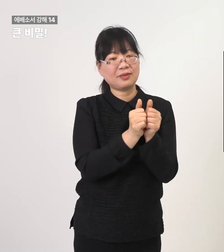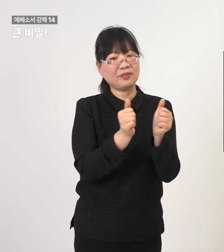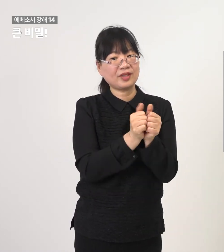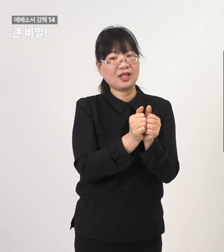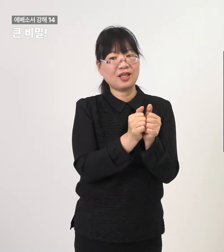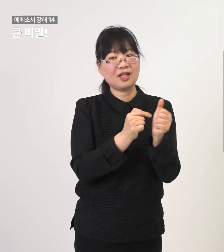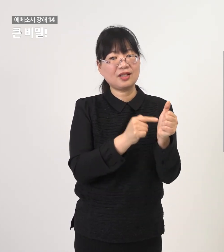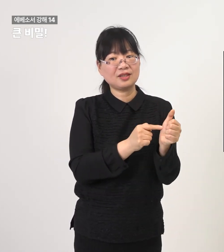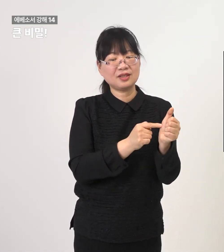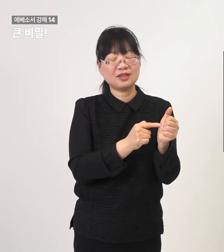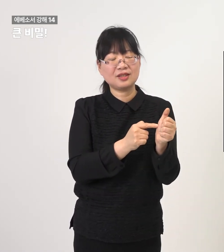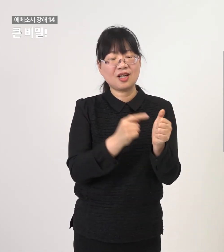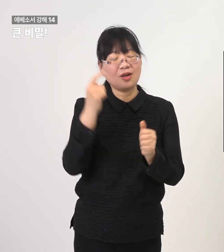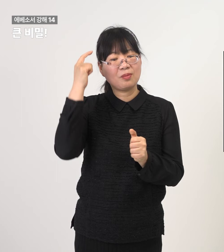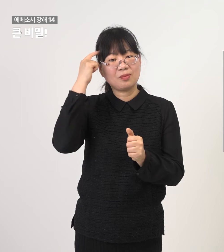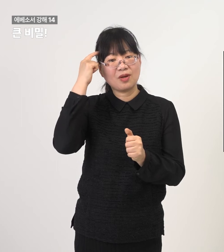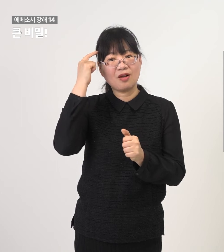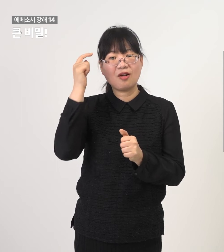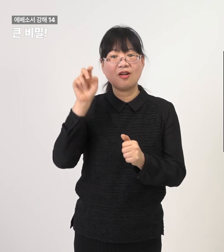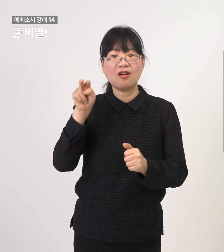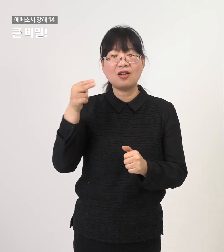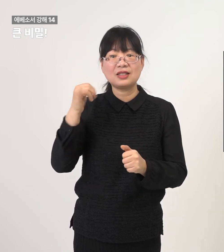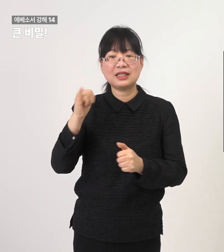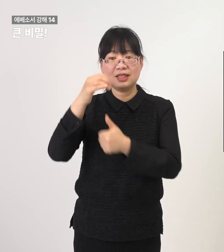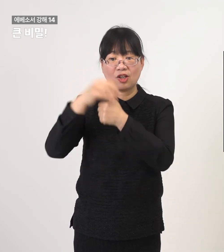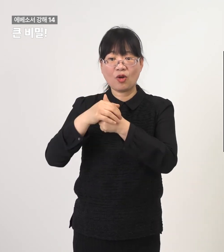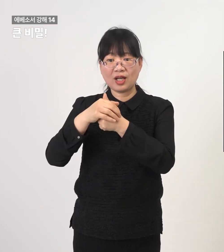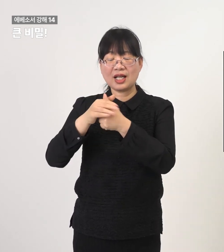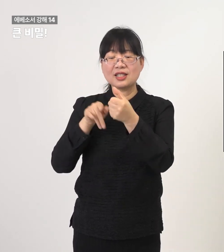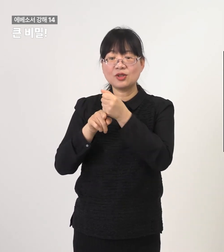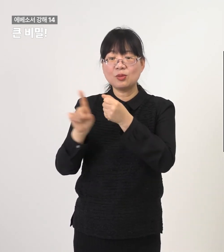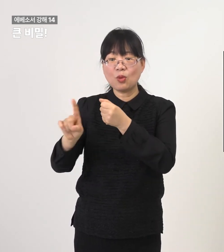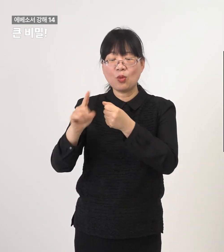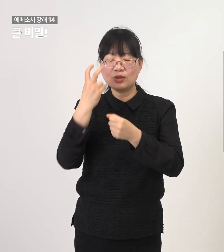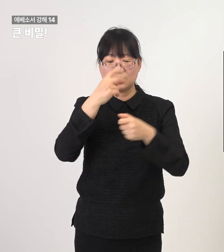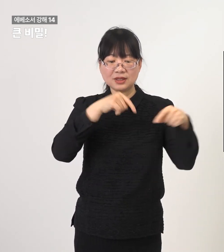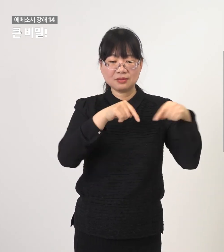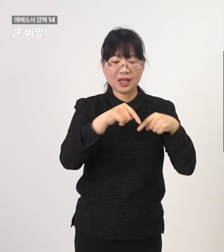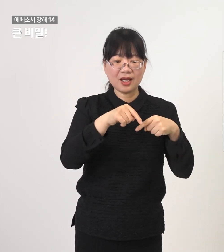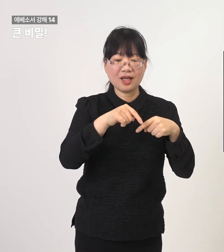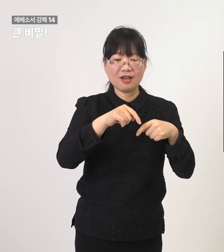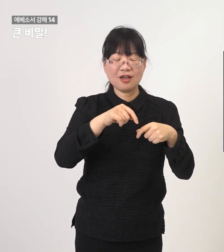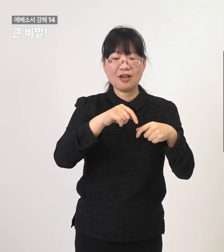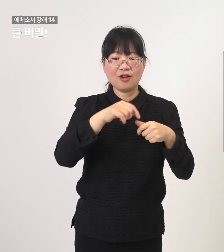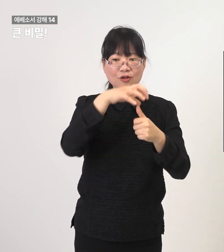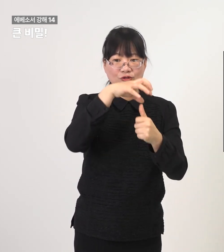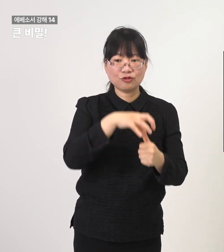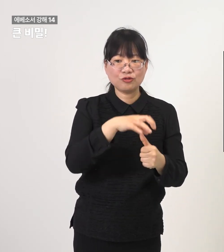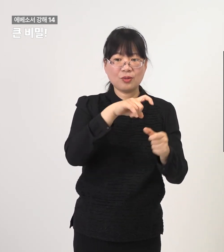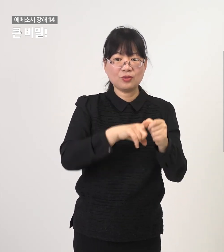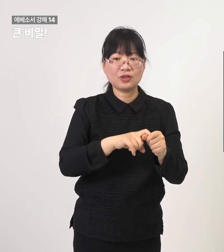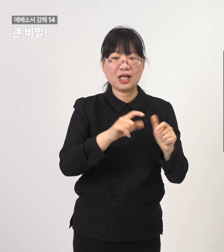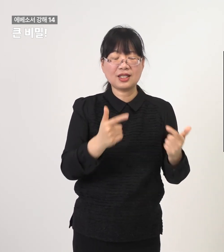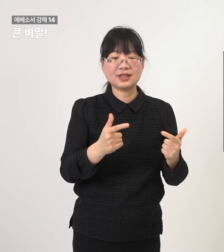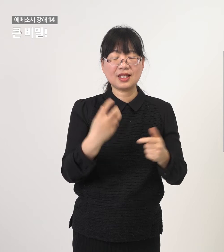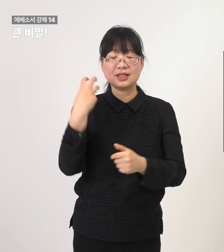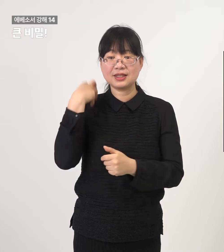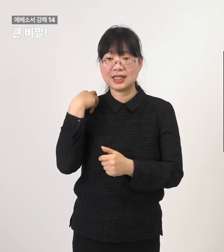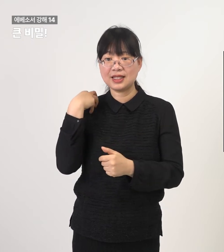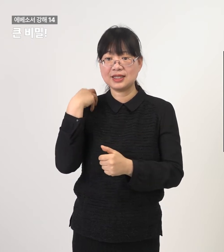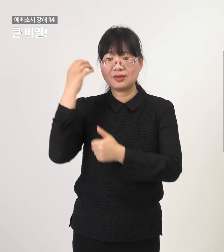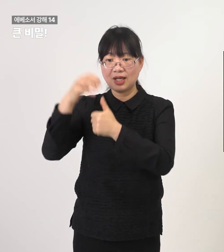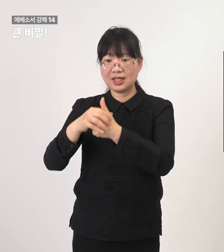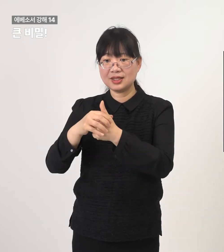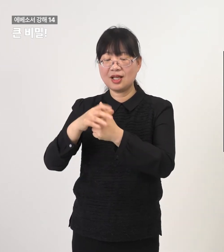남자는 왜 머리의 역할을 맡겼는지 아세요? 지배하고 군림하라는 데 목적이 아니에요. 책임을